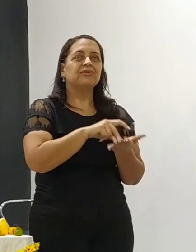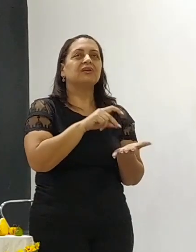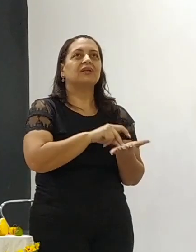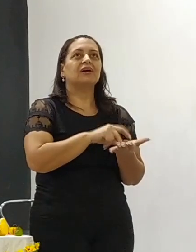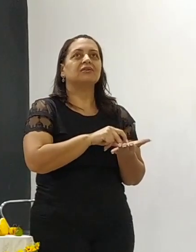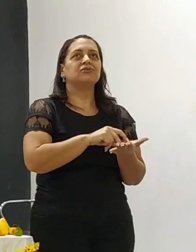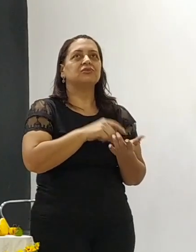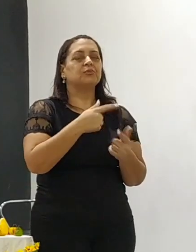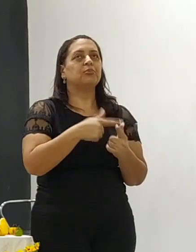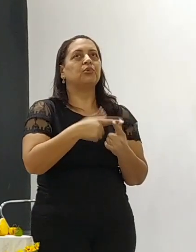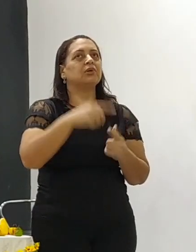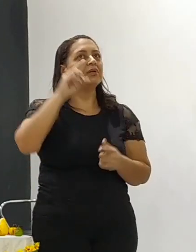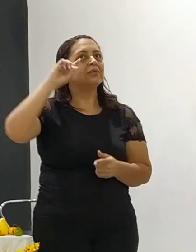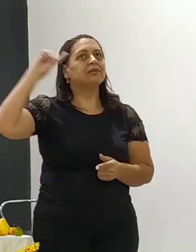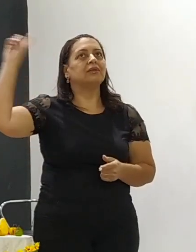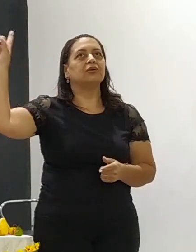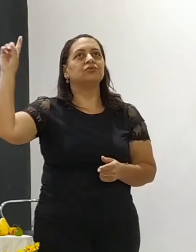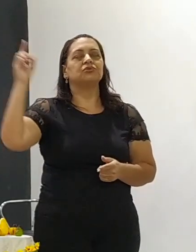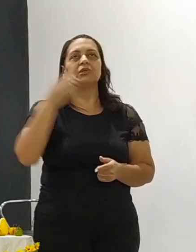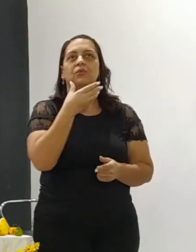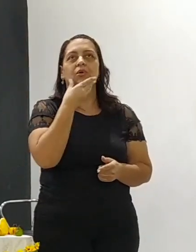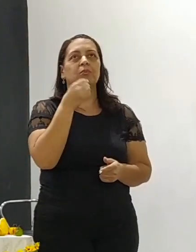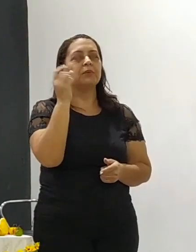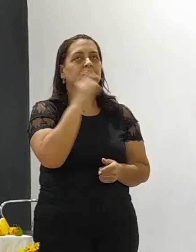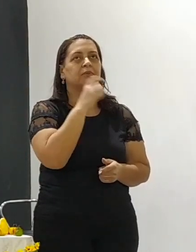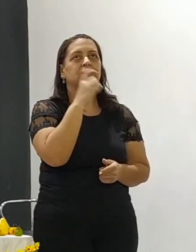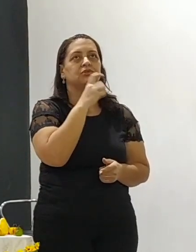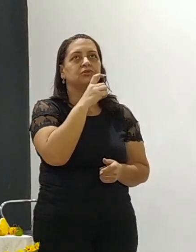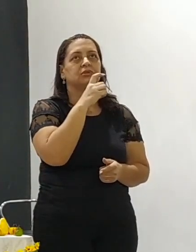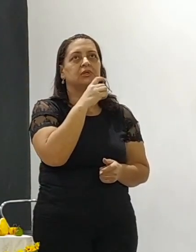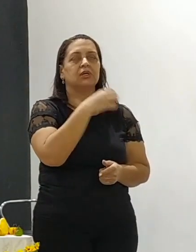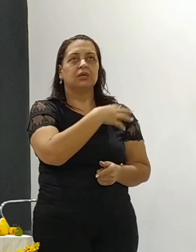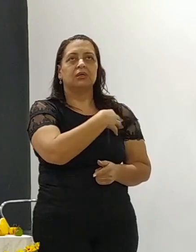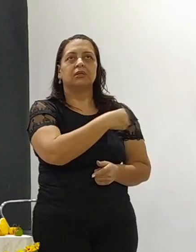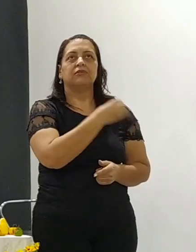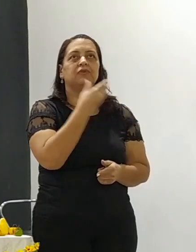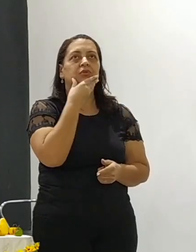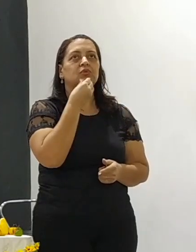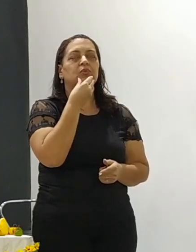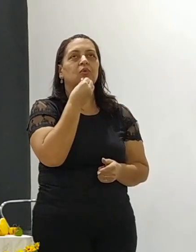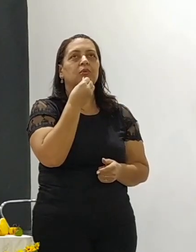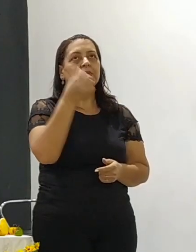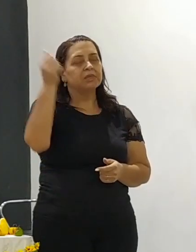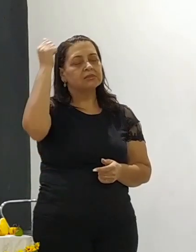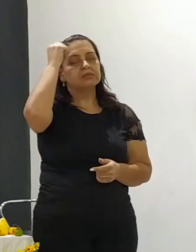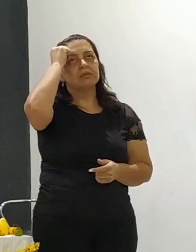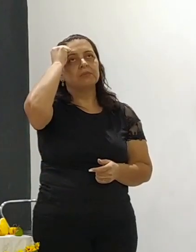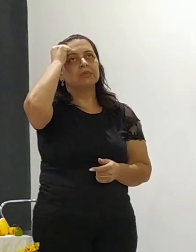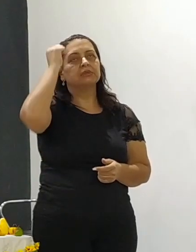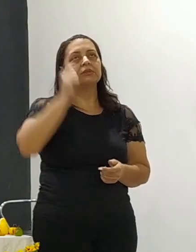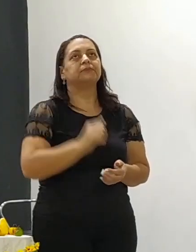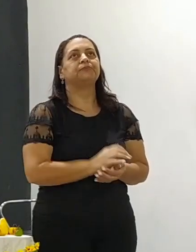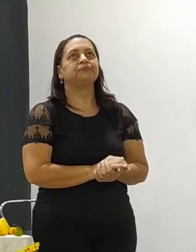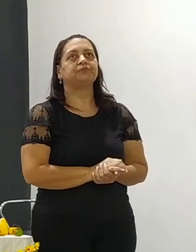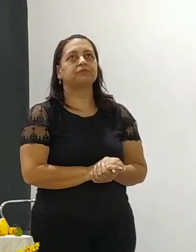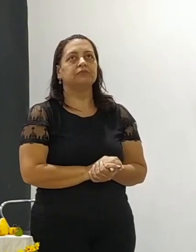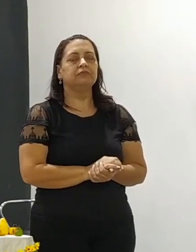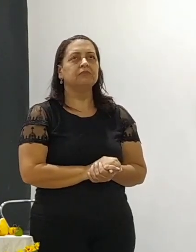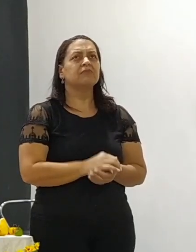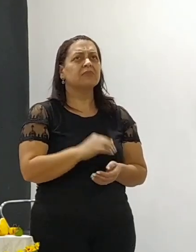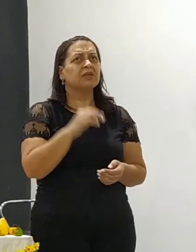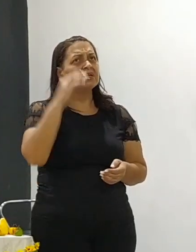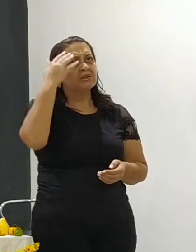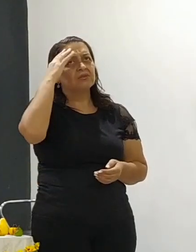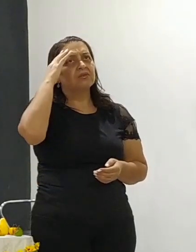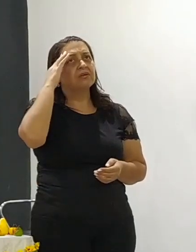mente. Deus não é homem para que minta, nem filho do homem para que se arrependa. Então, mesmo que você não esteja